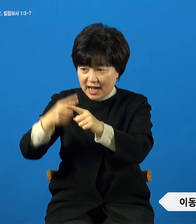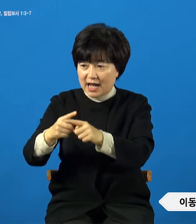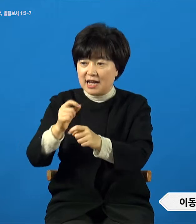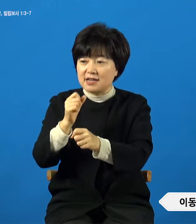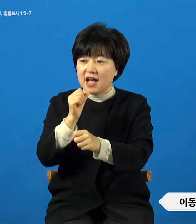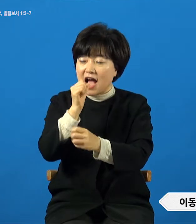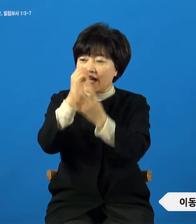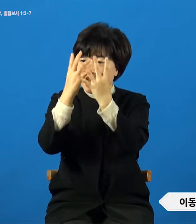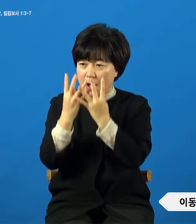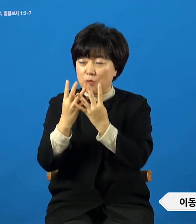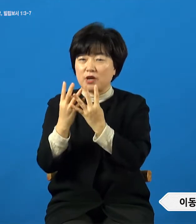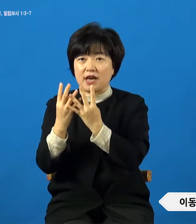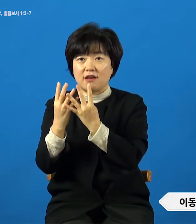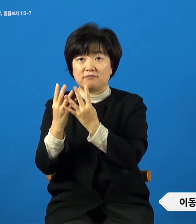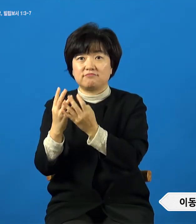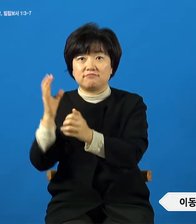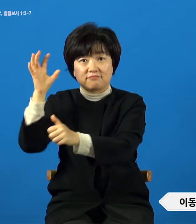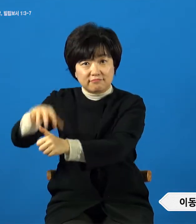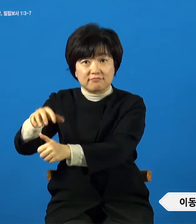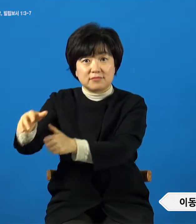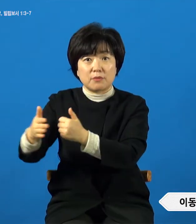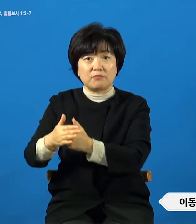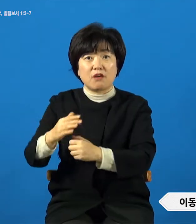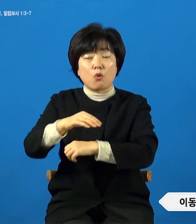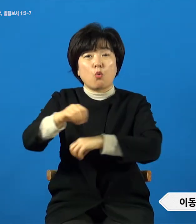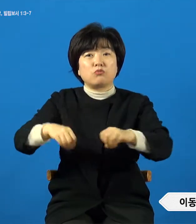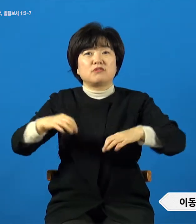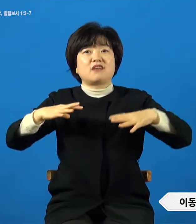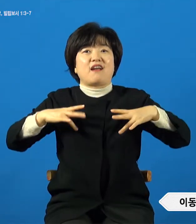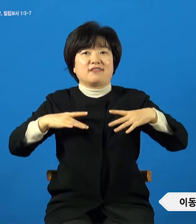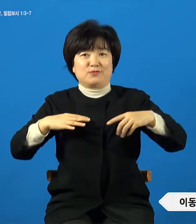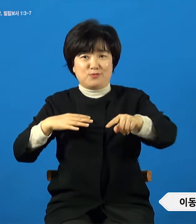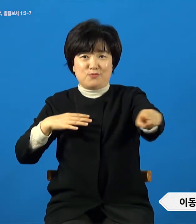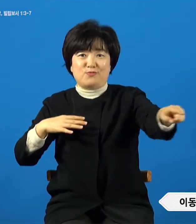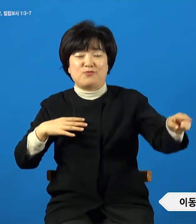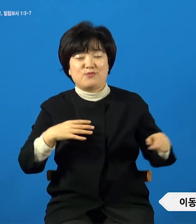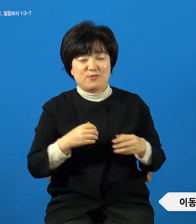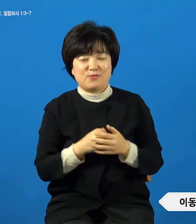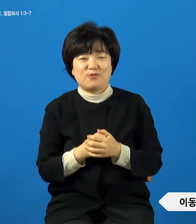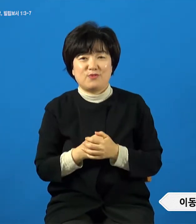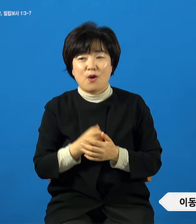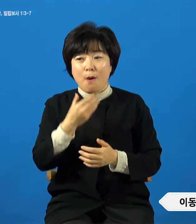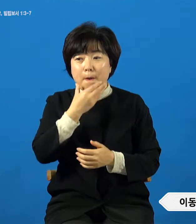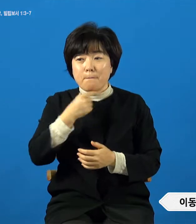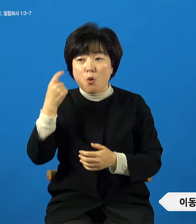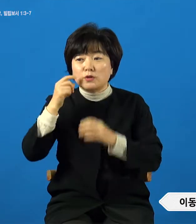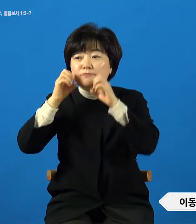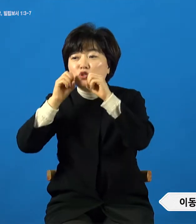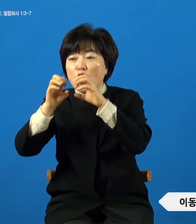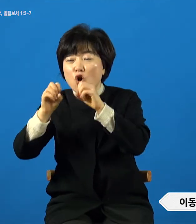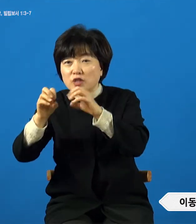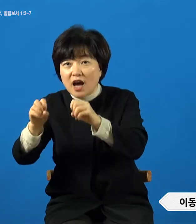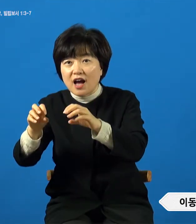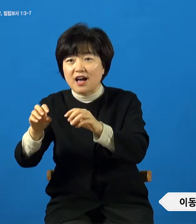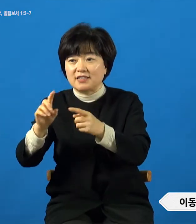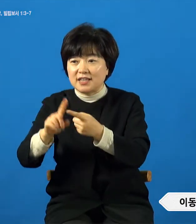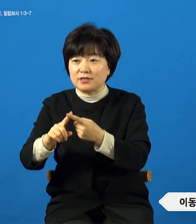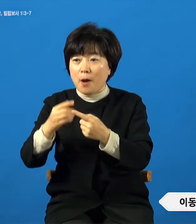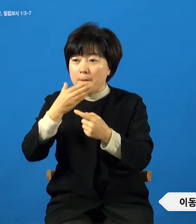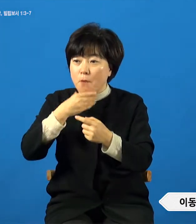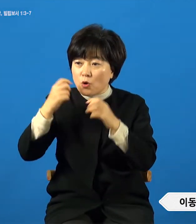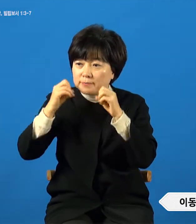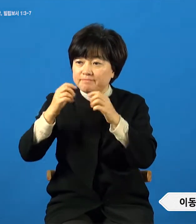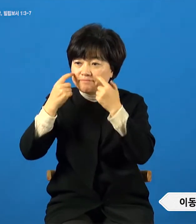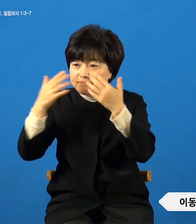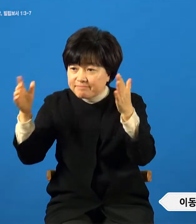이렇게 생각한 거예요. 그리고 여전히 빌립보 성도들은 바울이 복음을 전하는 일에, 복음을 변명하고 확정하는